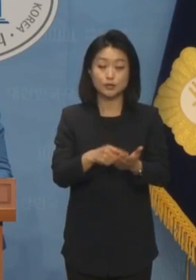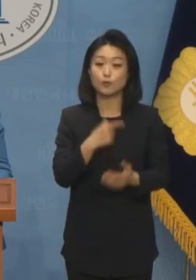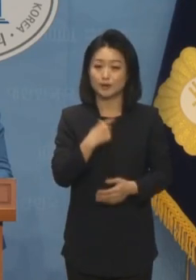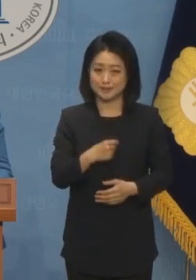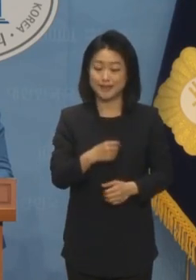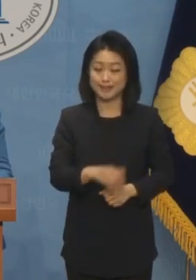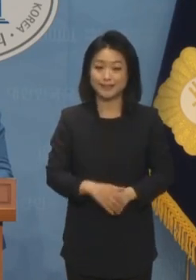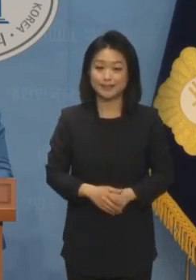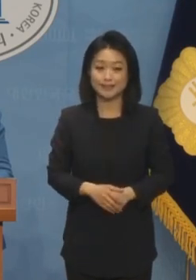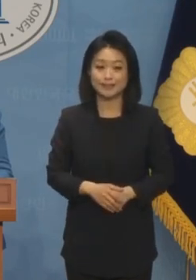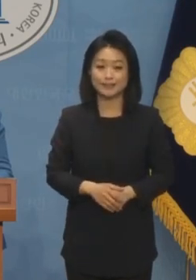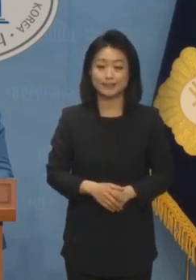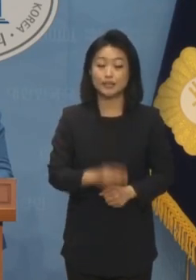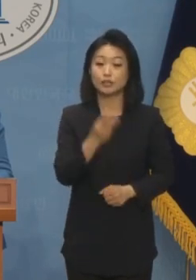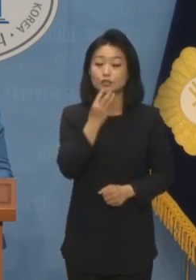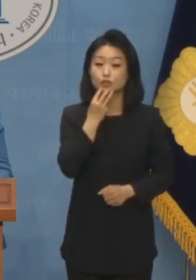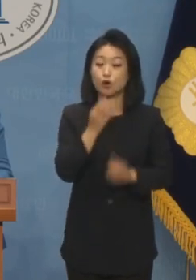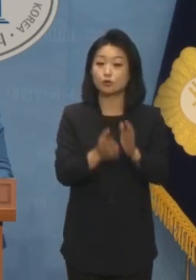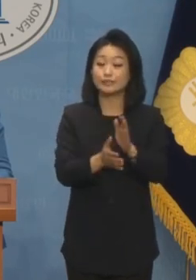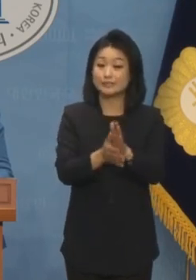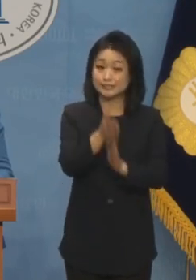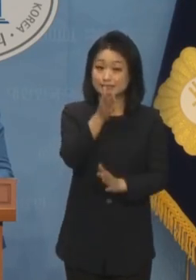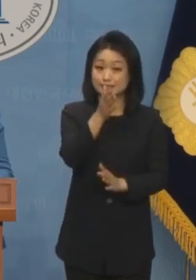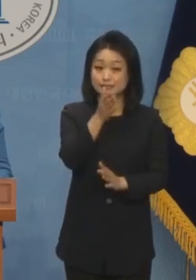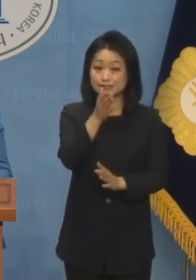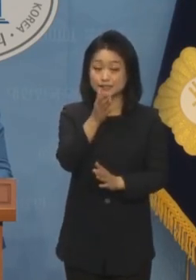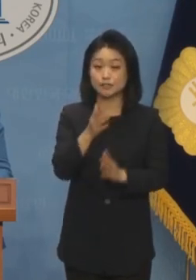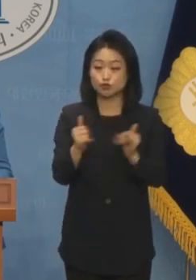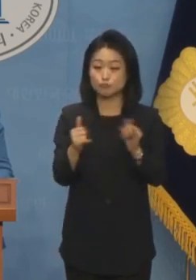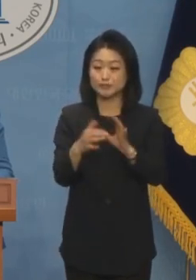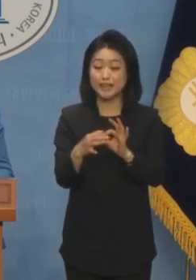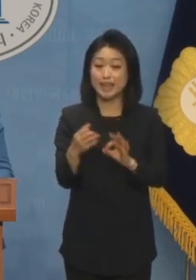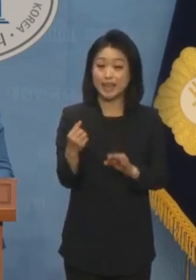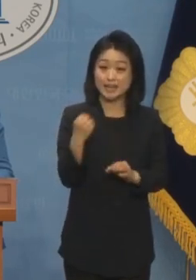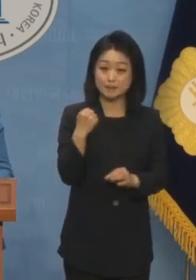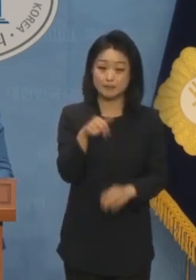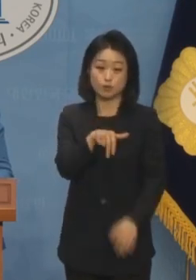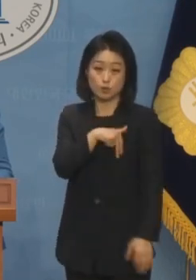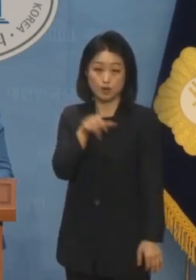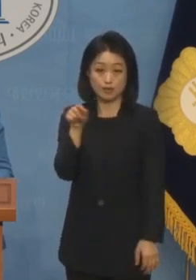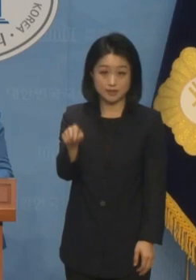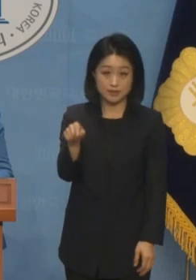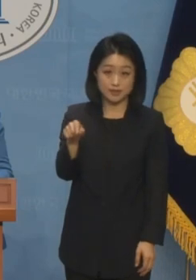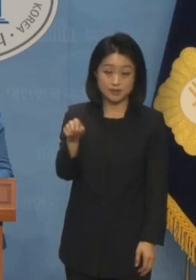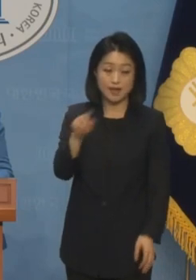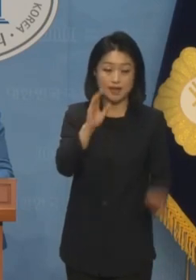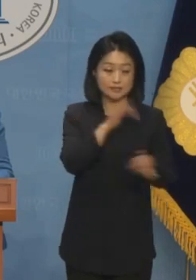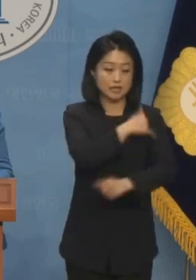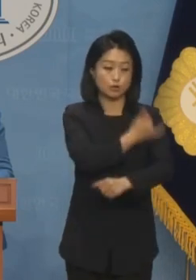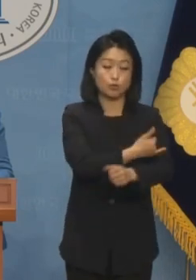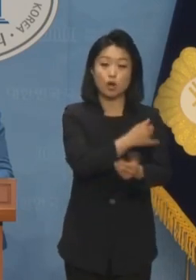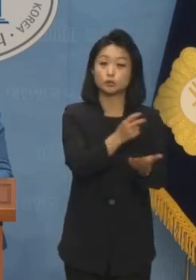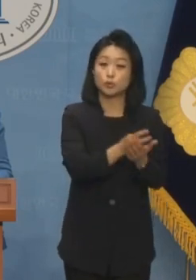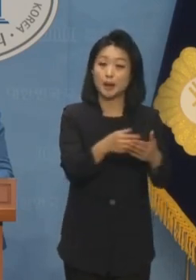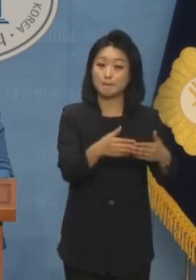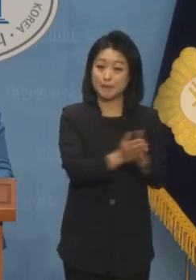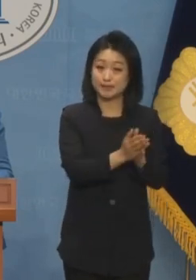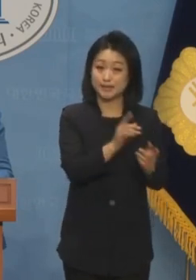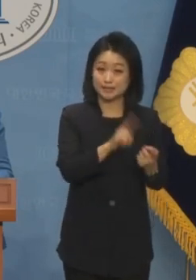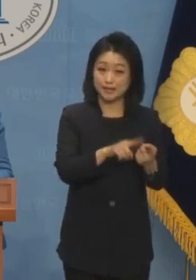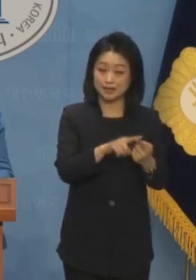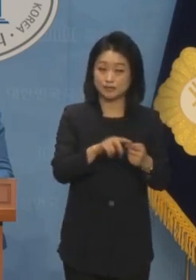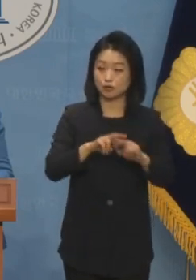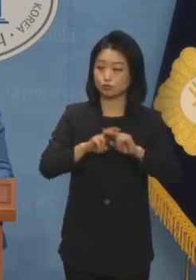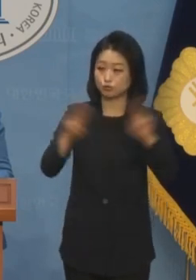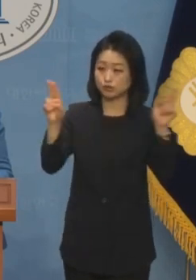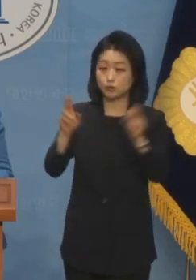합니다. 서울시 시 국힘당 시의원들은 이 학생인권 조례 폐지를 당장